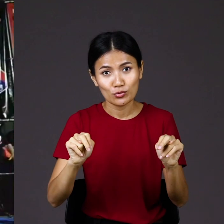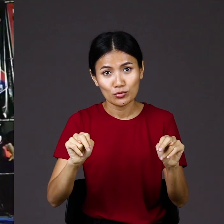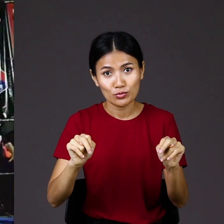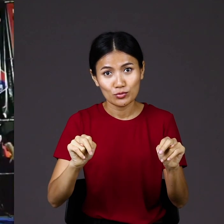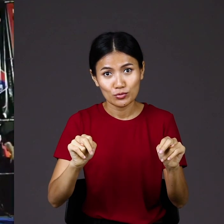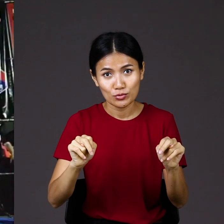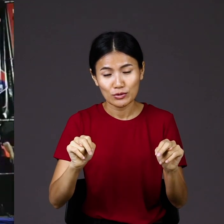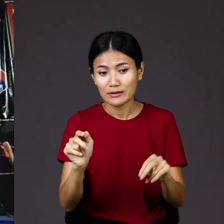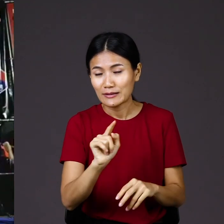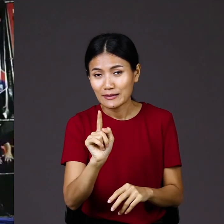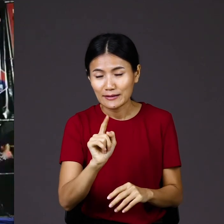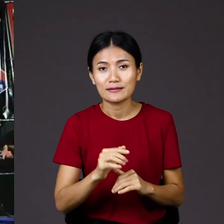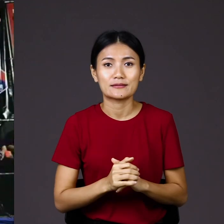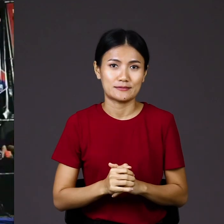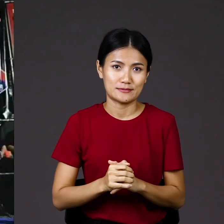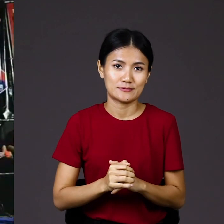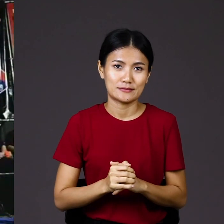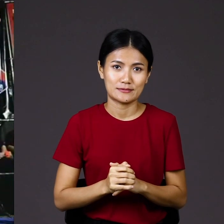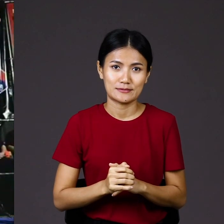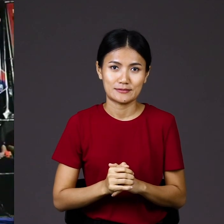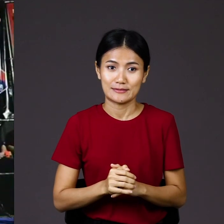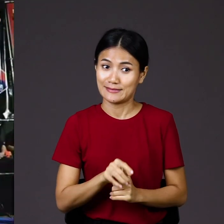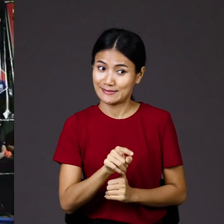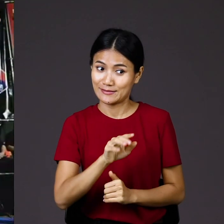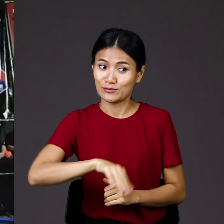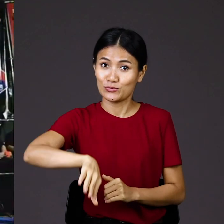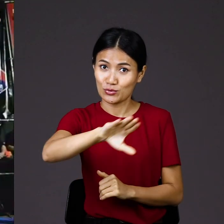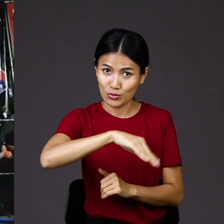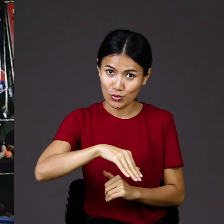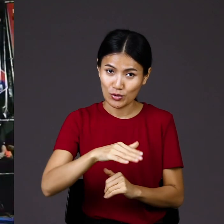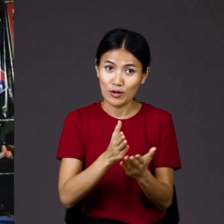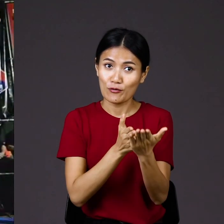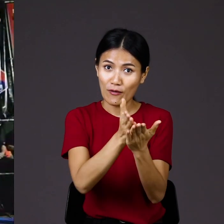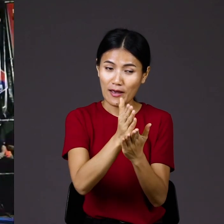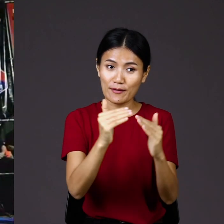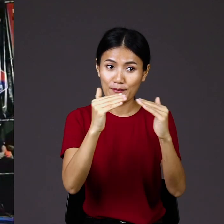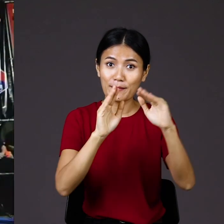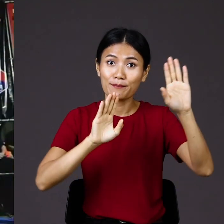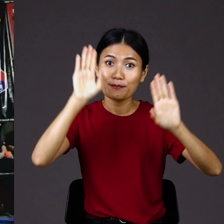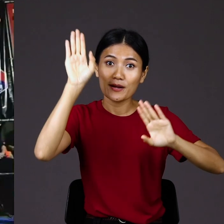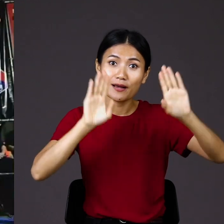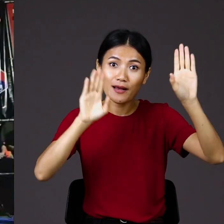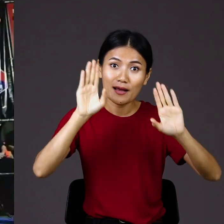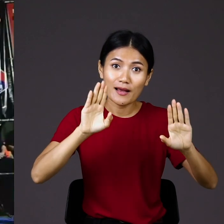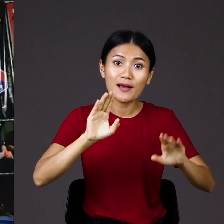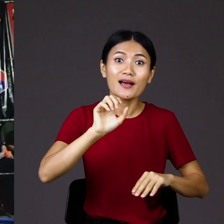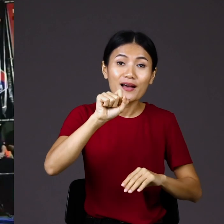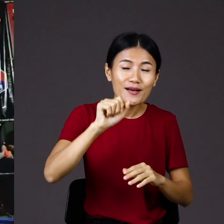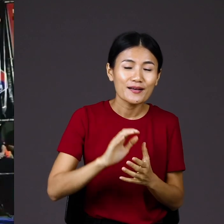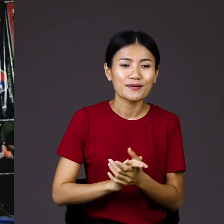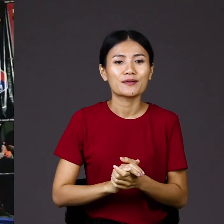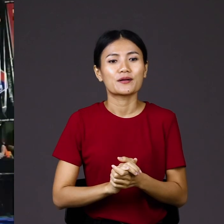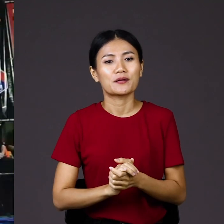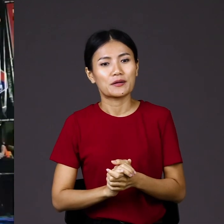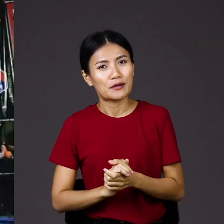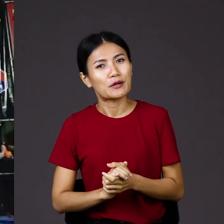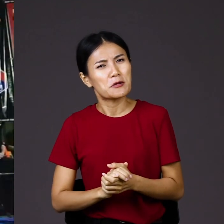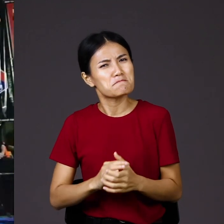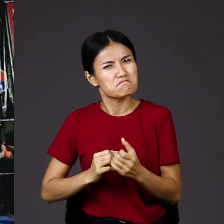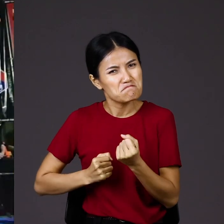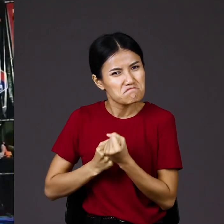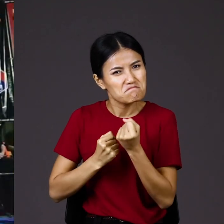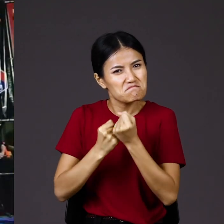นนทบุรีก็ขึ้นชื่ออยู่แล้วครับว่าเป็นฝ่ายประชาธิปไตยรักยึดมั่นต่